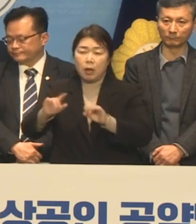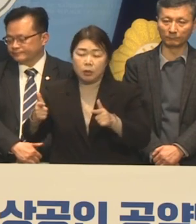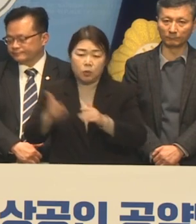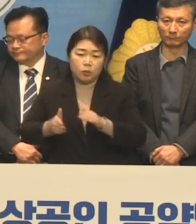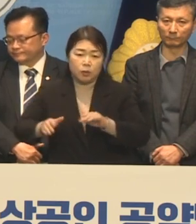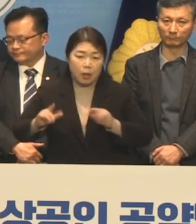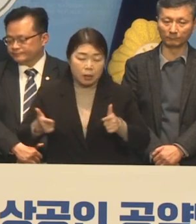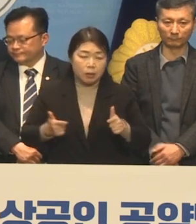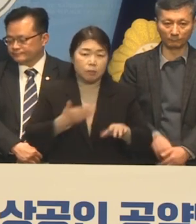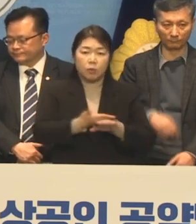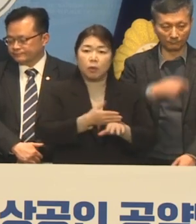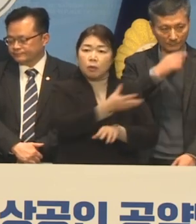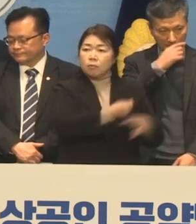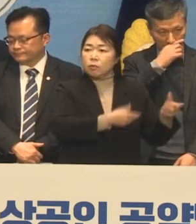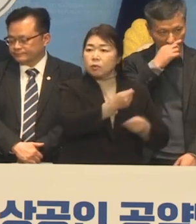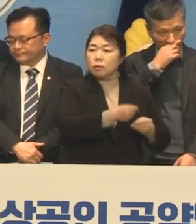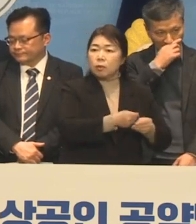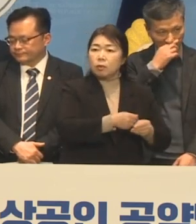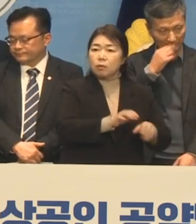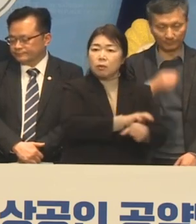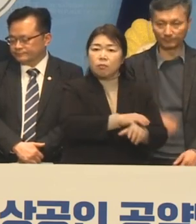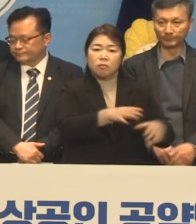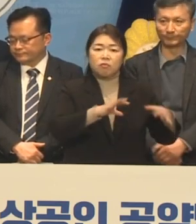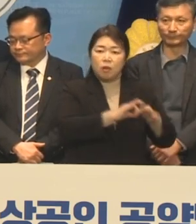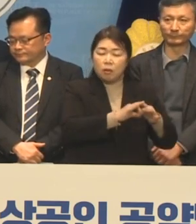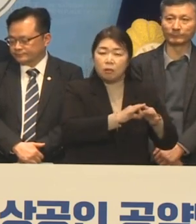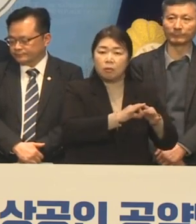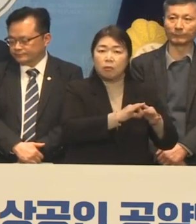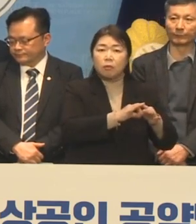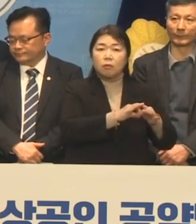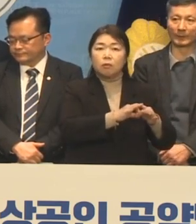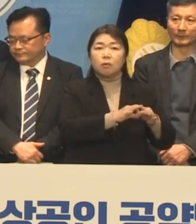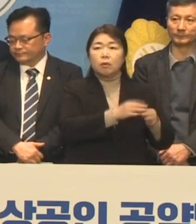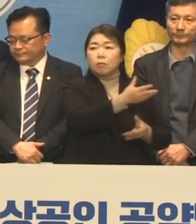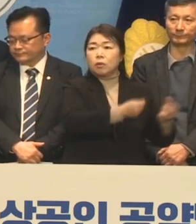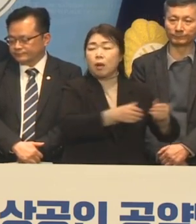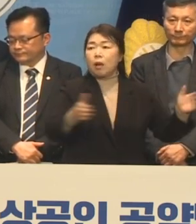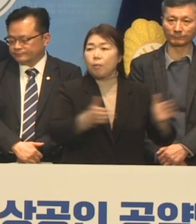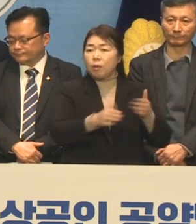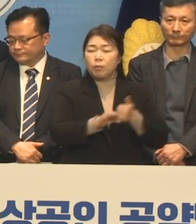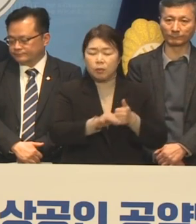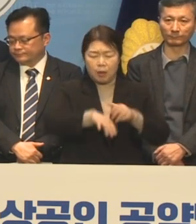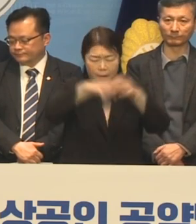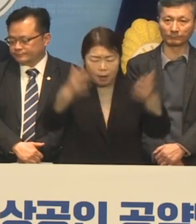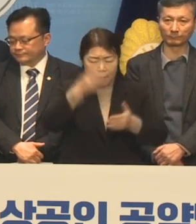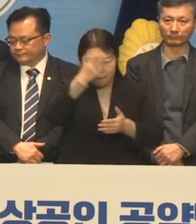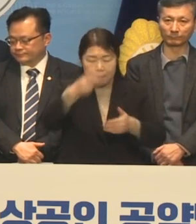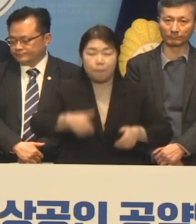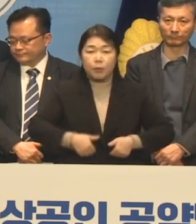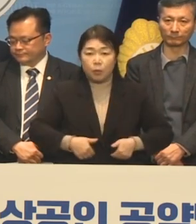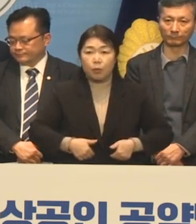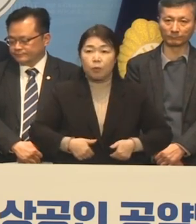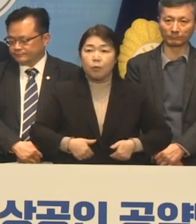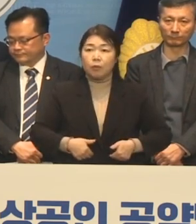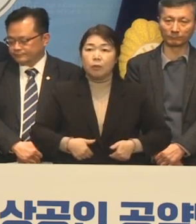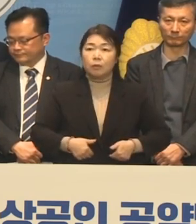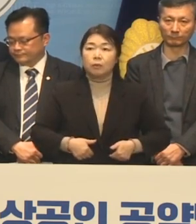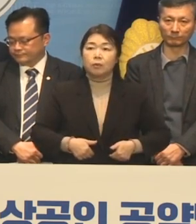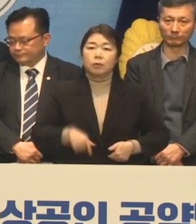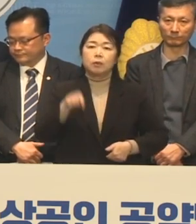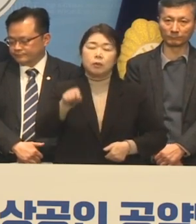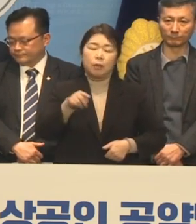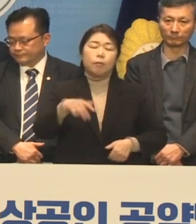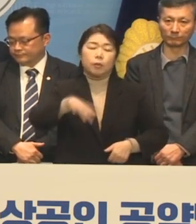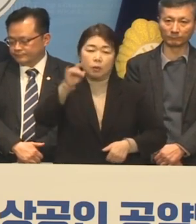대출 및 대부업까지 포함한 자영업자들의 부채 실상을 정확하게 파악하는 작업을 수행해야